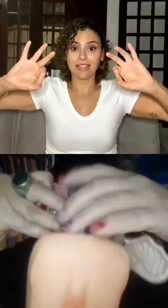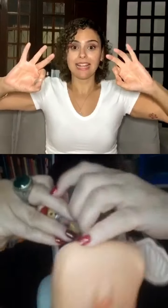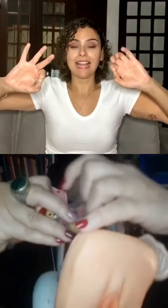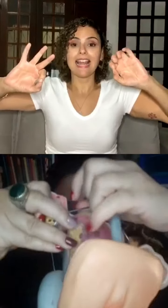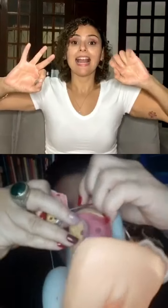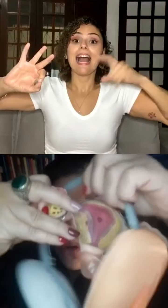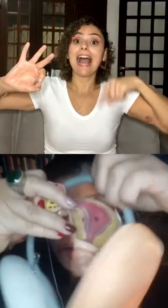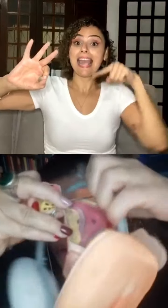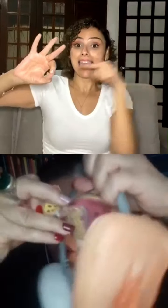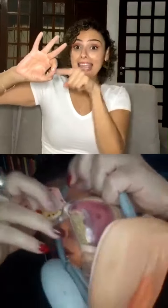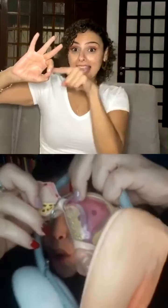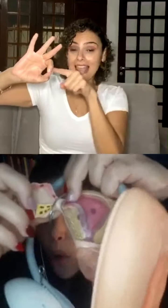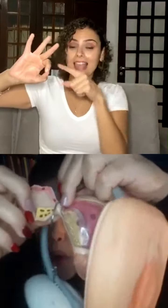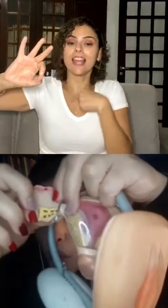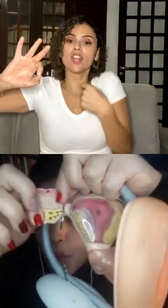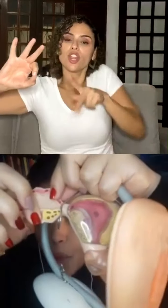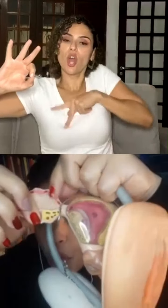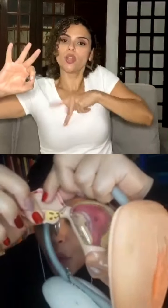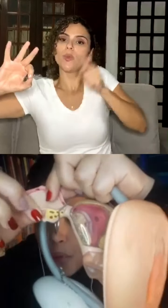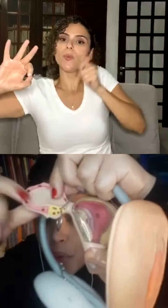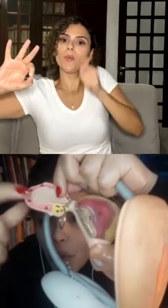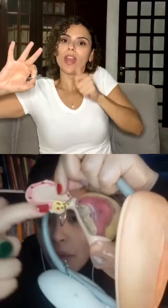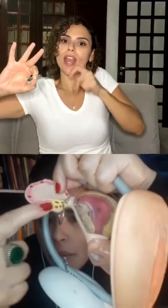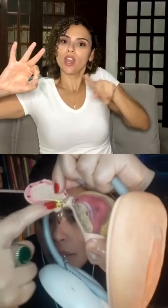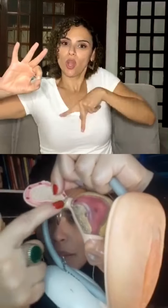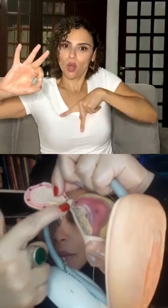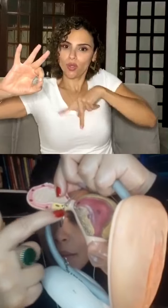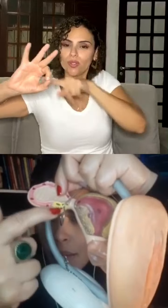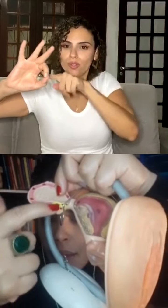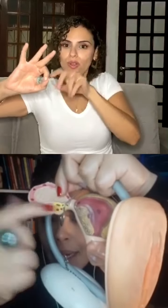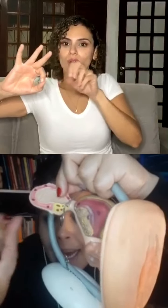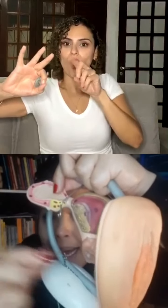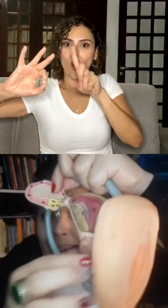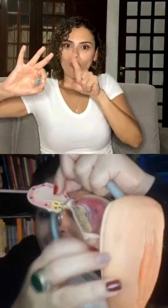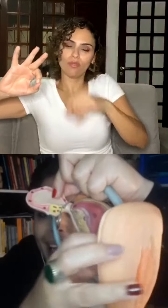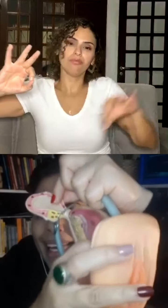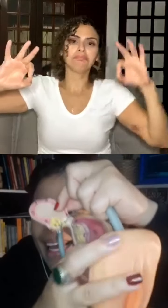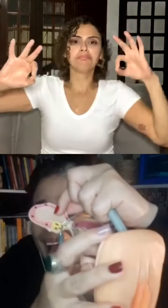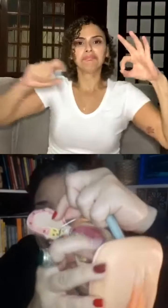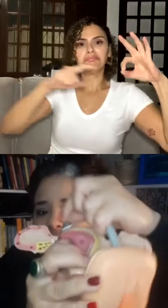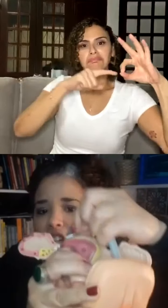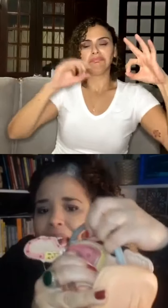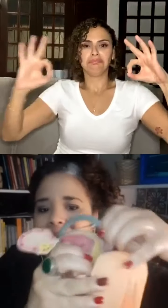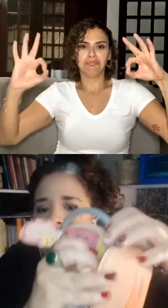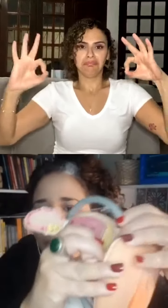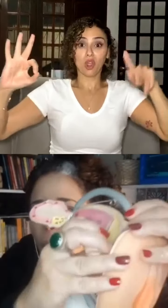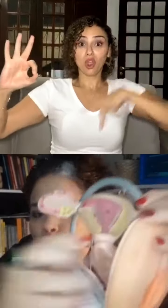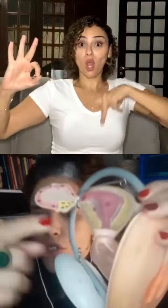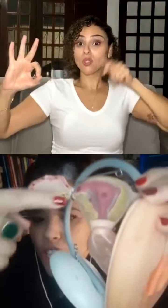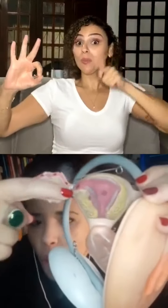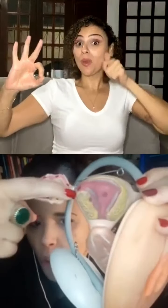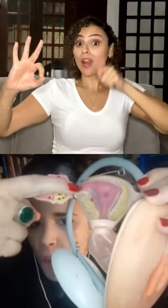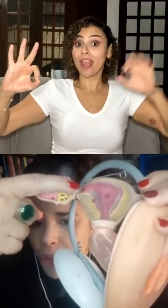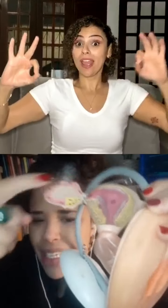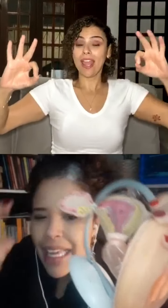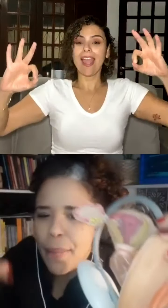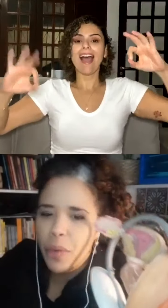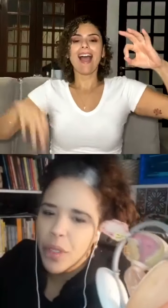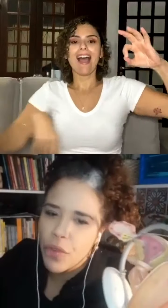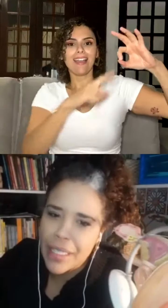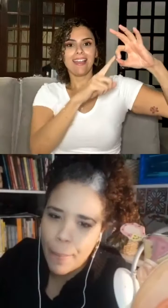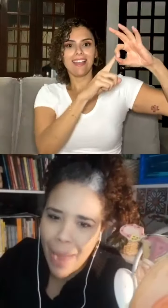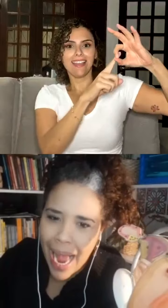lado ou do outro. E aí, eles têm esse ponto de encontro. Você sabe